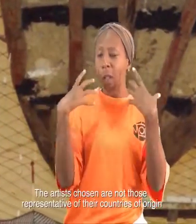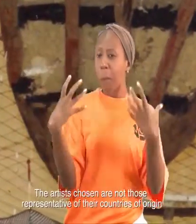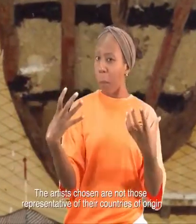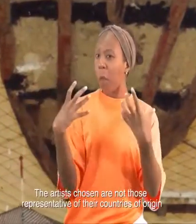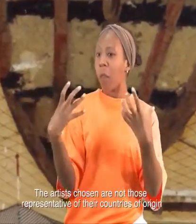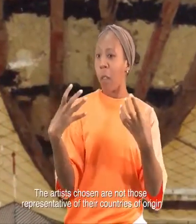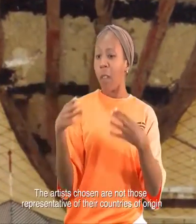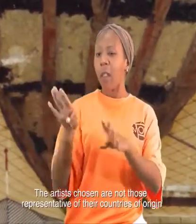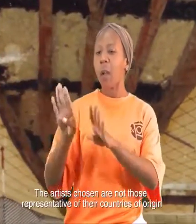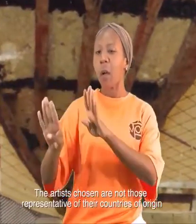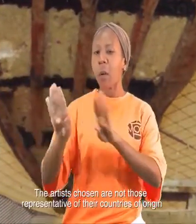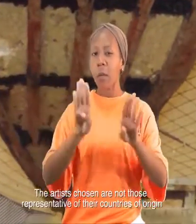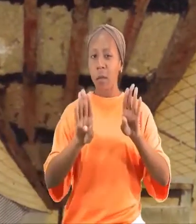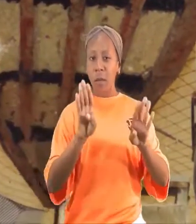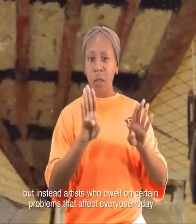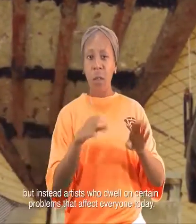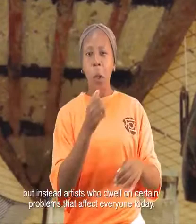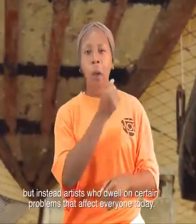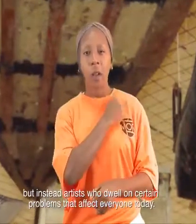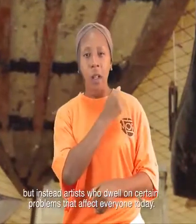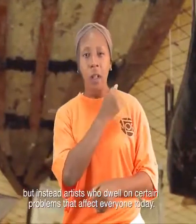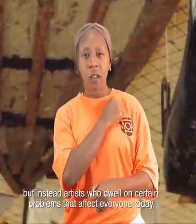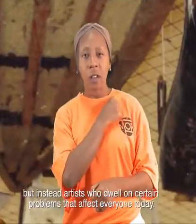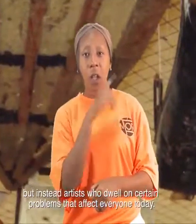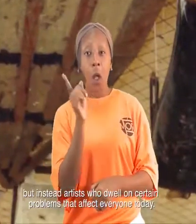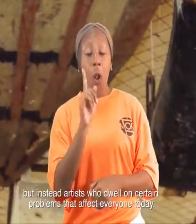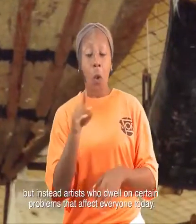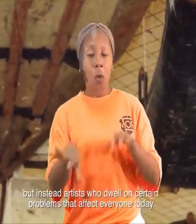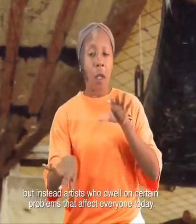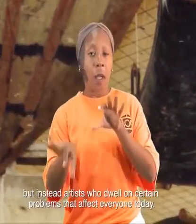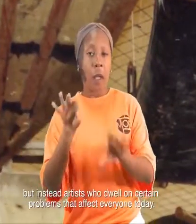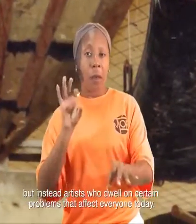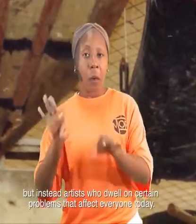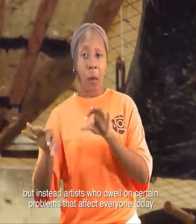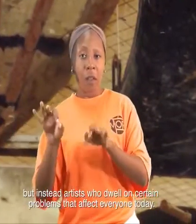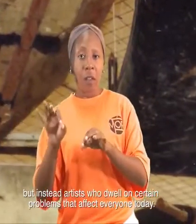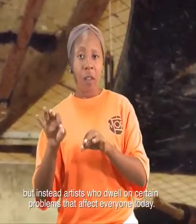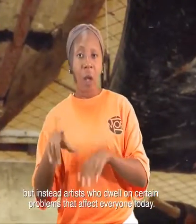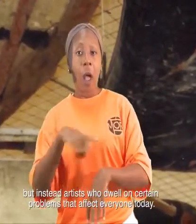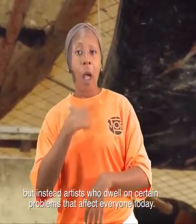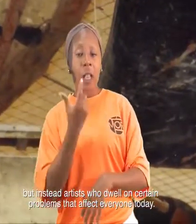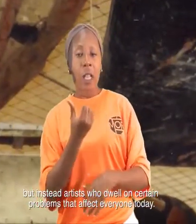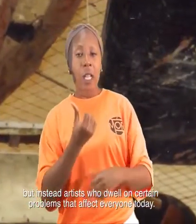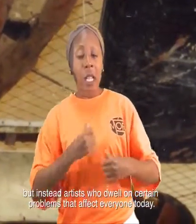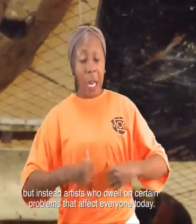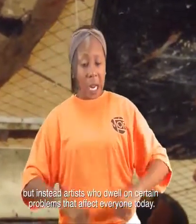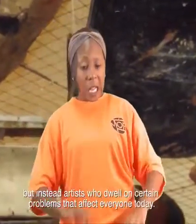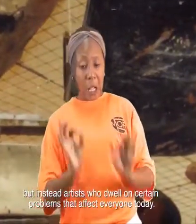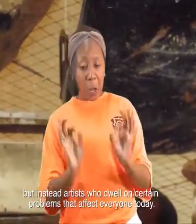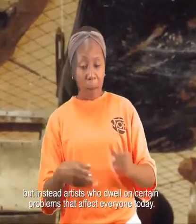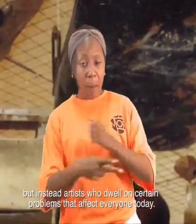representativos de sus países de origen, sino artistas que tocan determinados problemas que afectan hoy a todo el